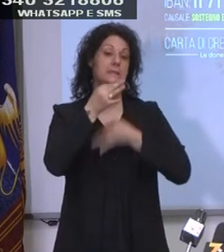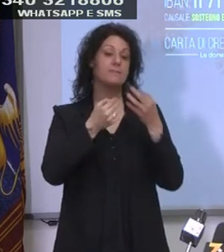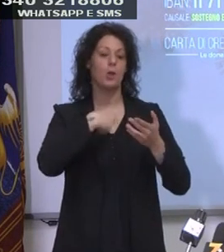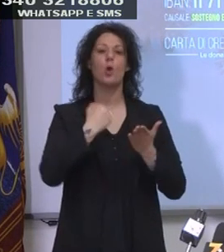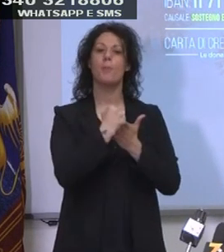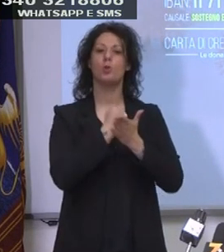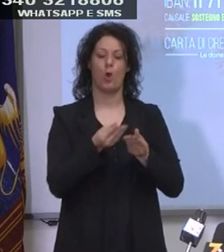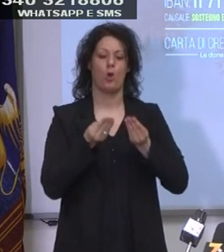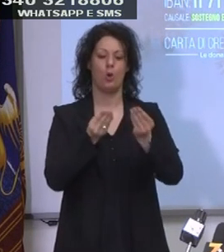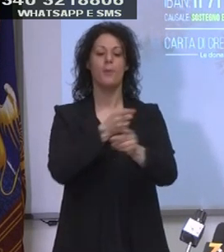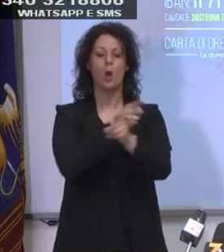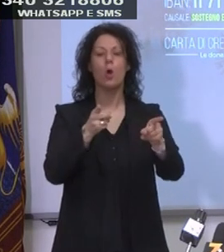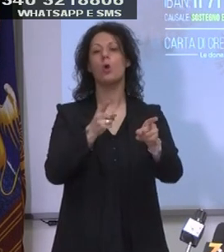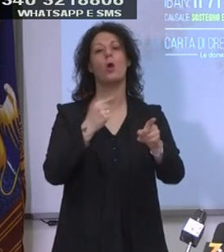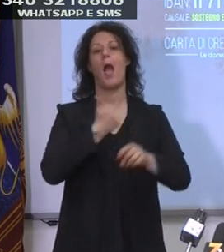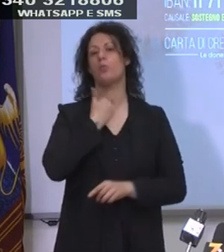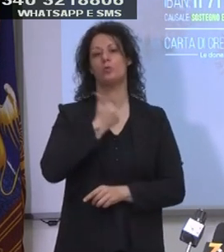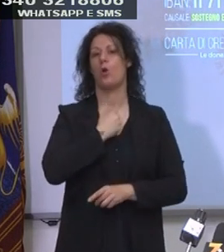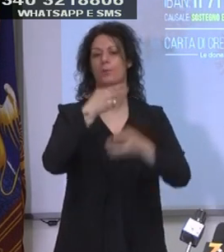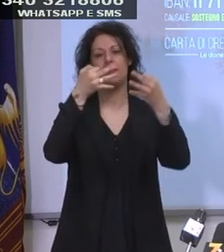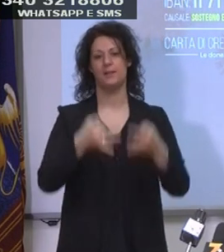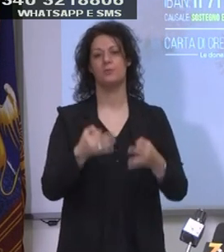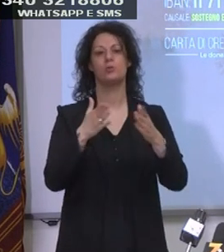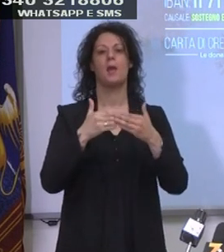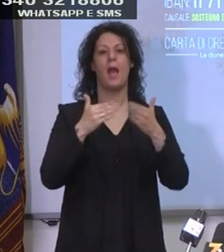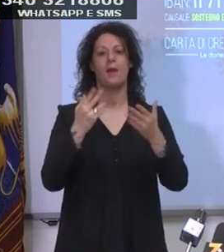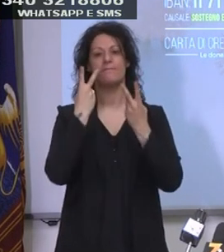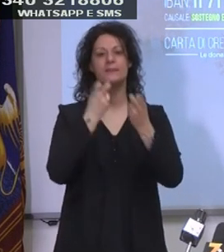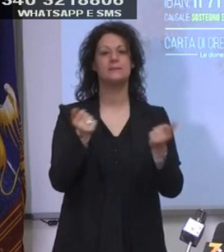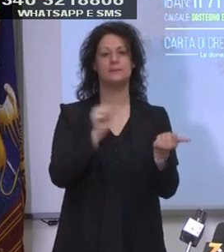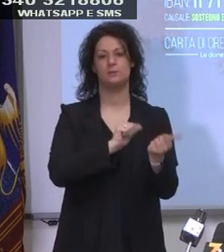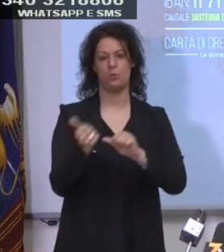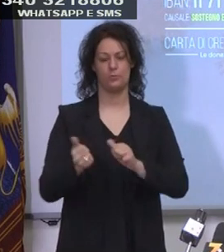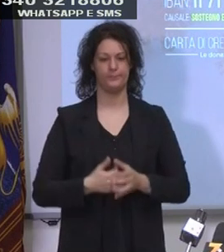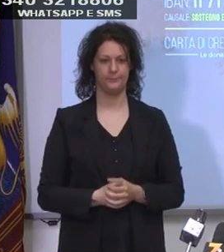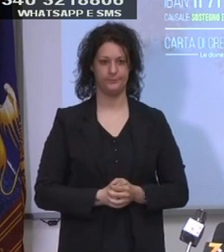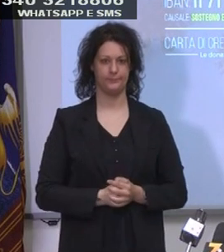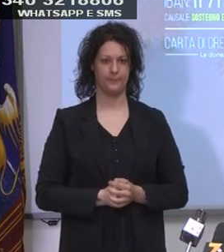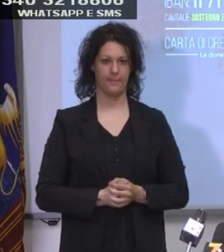autonomamente se applicarle o no. Okay. Rispetto alle aperture. Grazie. Prego.